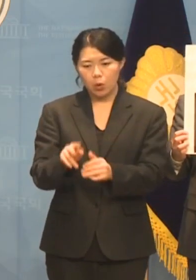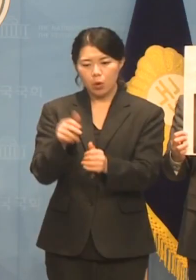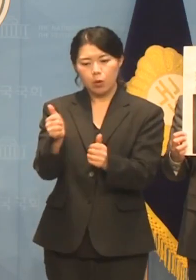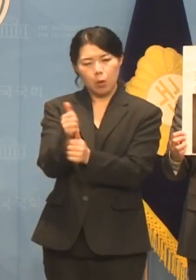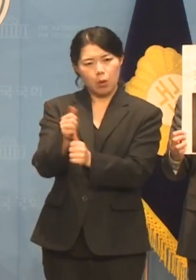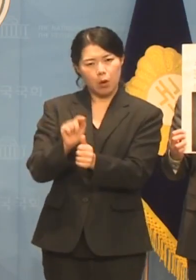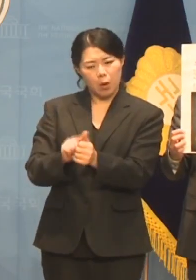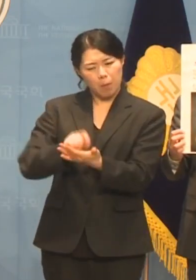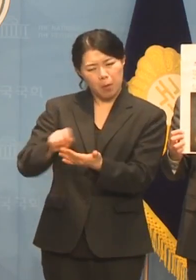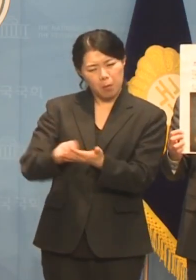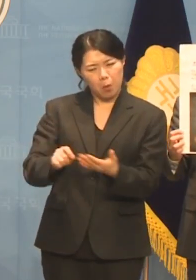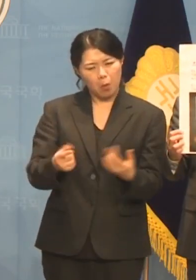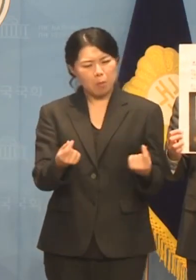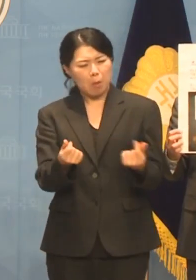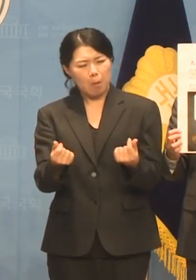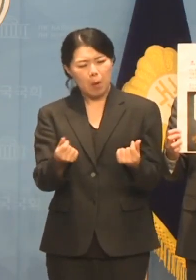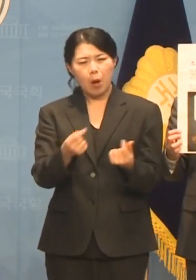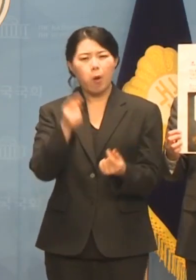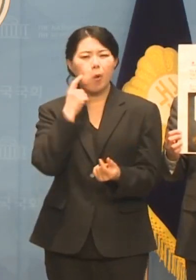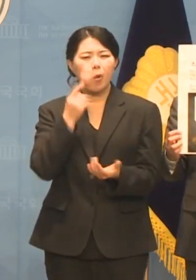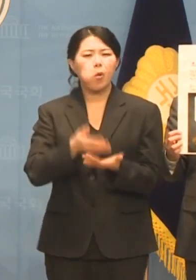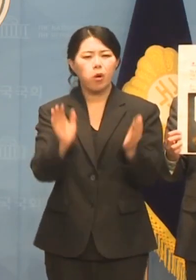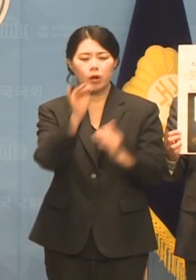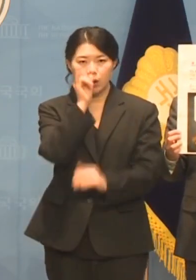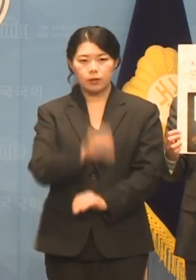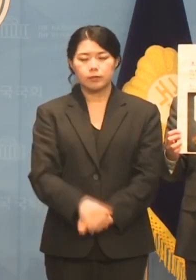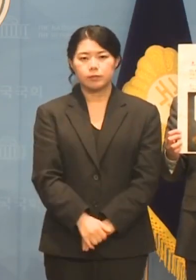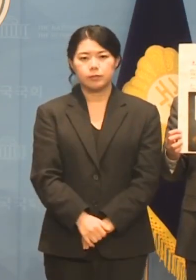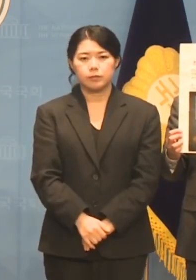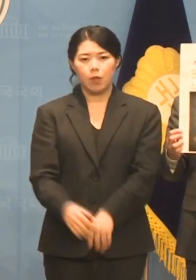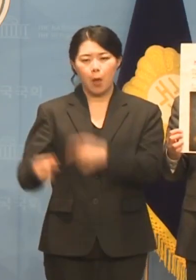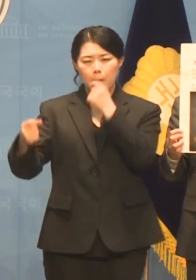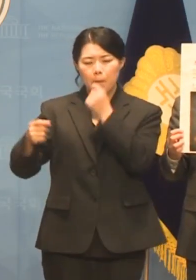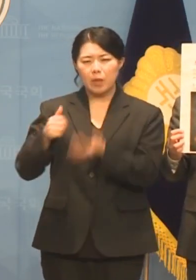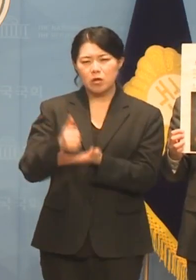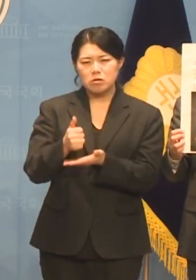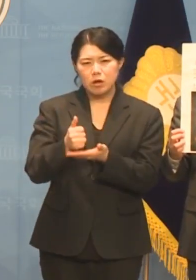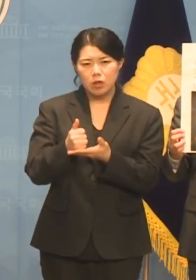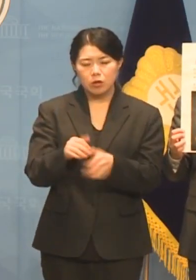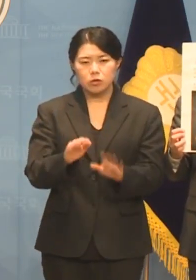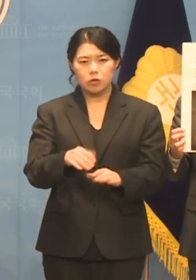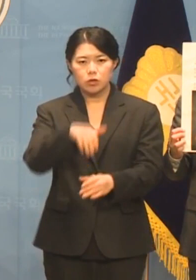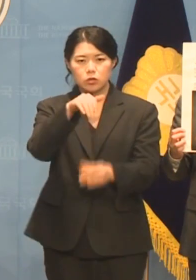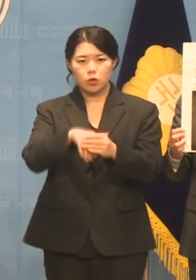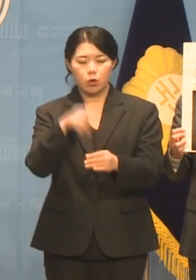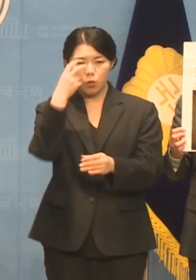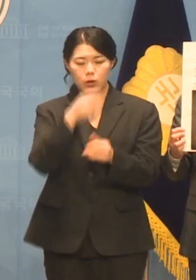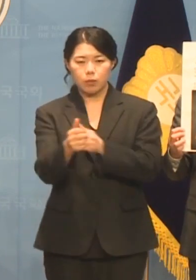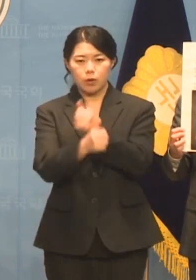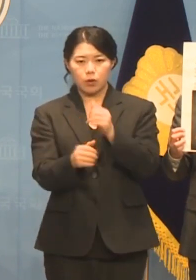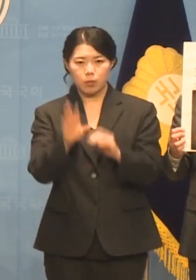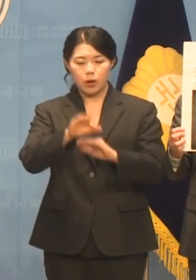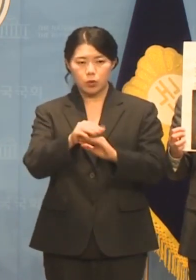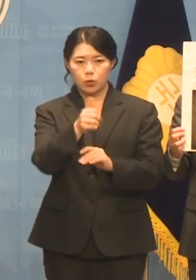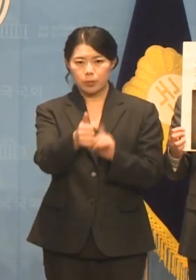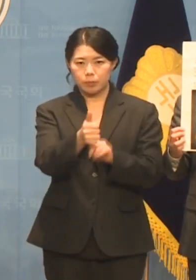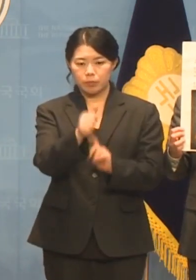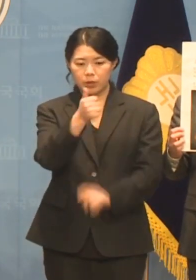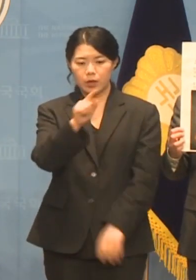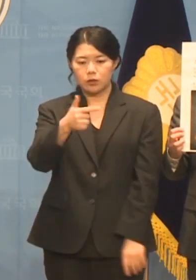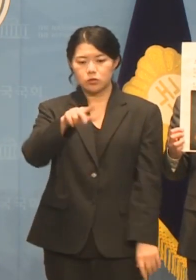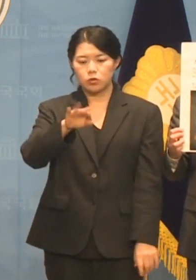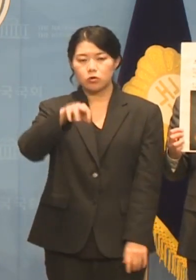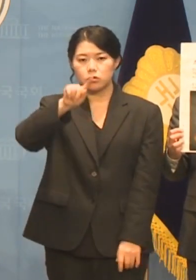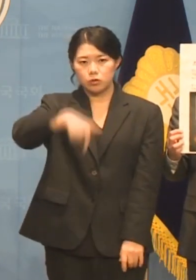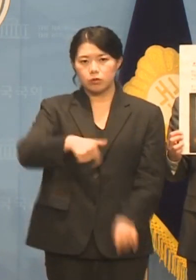제1차장의 메모와 같다는 허위 사실을 유포하고 있습니다. 보수 추천으로 선거방송심의위원회에 임명된 KBS 출신 한정석